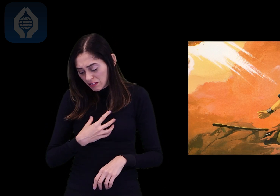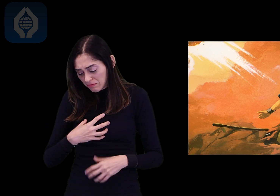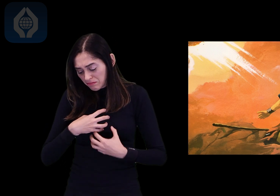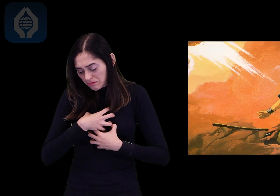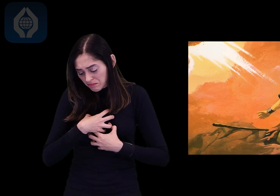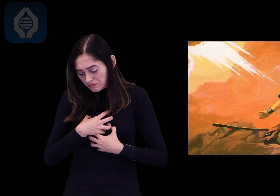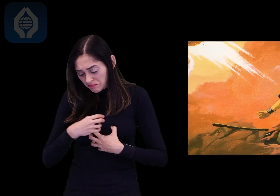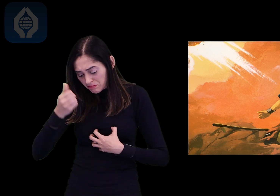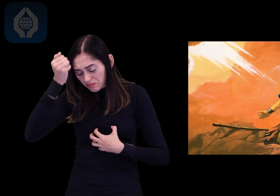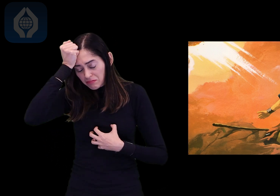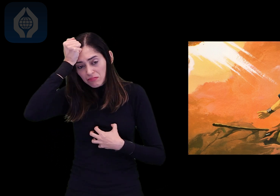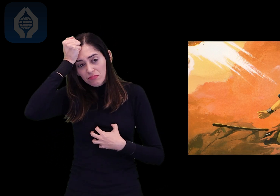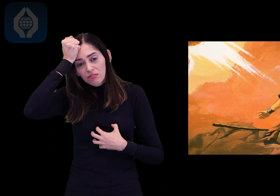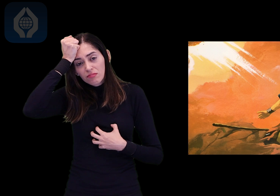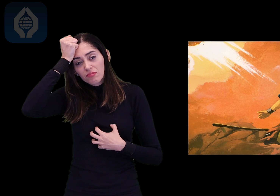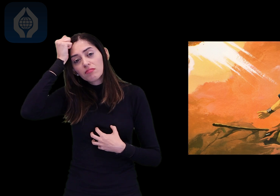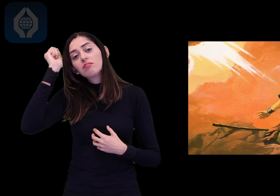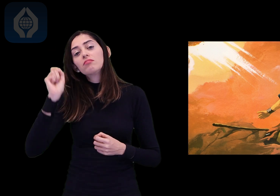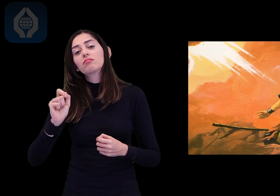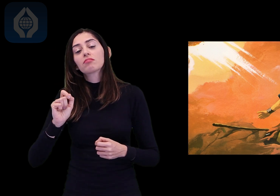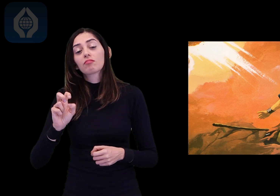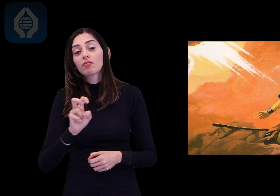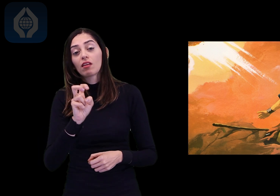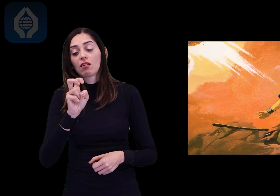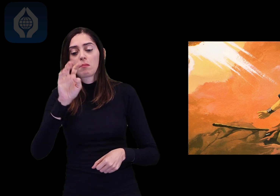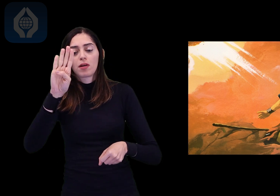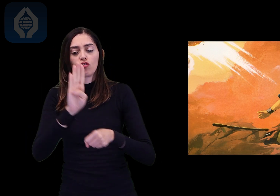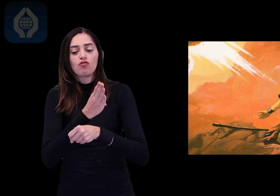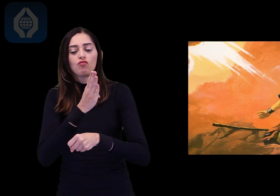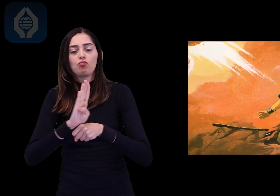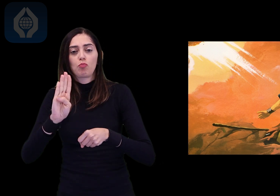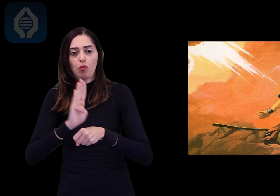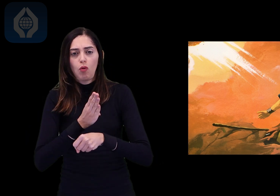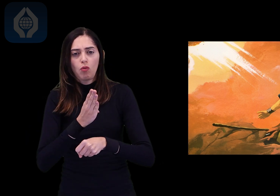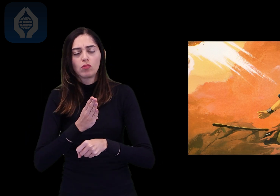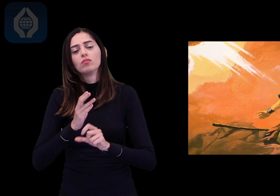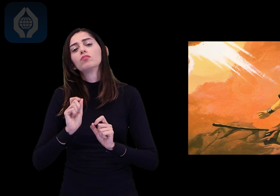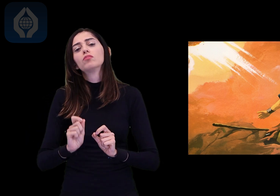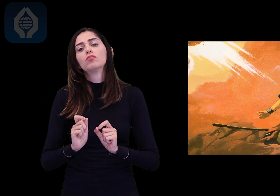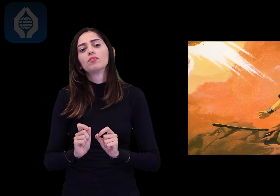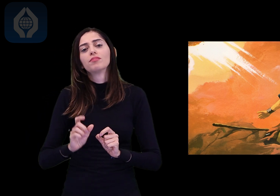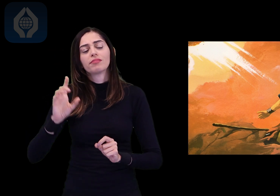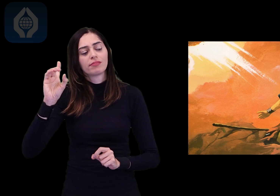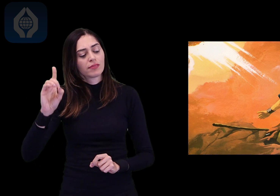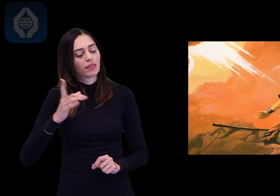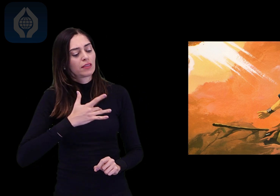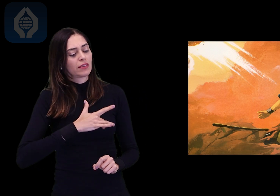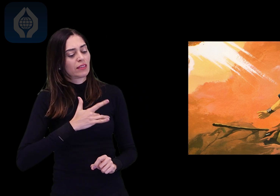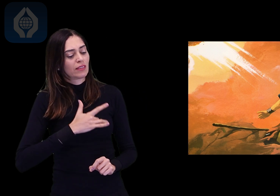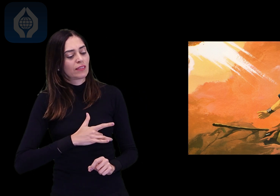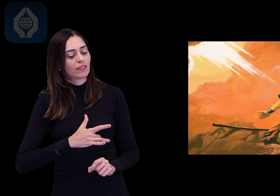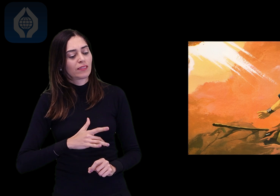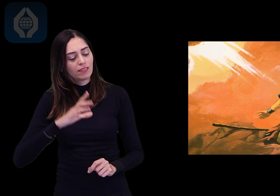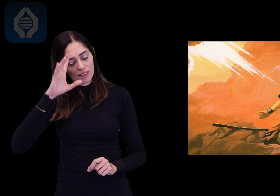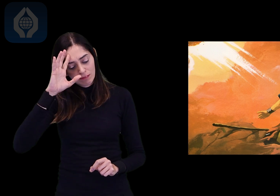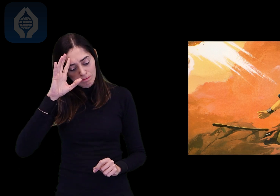e reconheceram seu pecado. N, a serpente de bronze. Porque o Senhor é misericordioso e